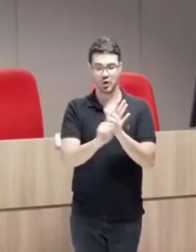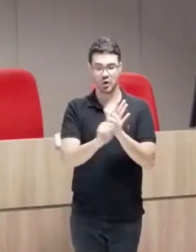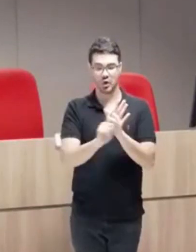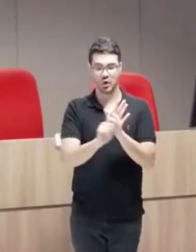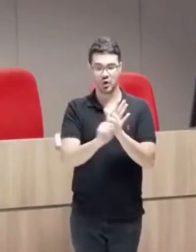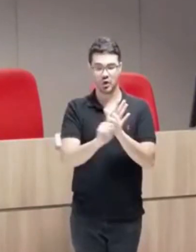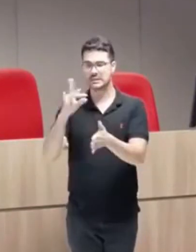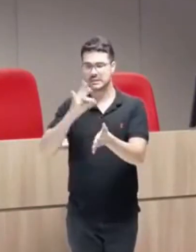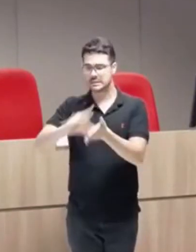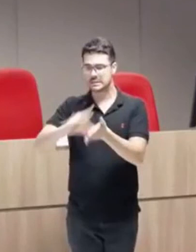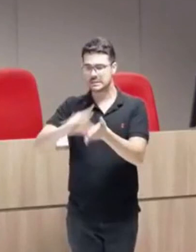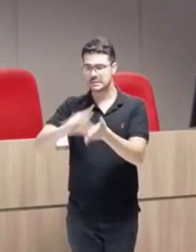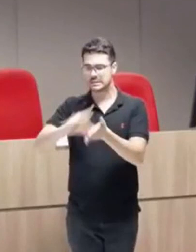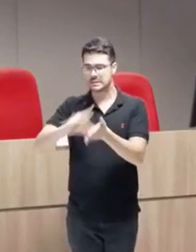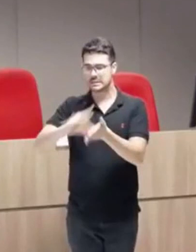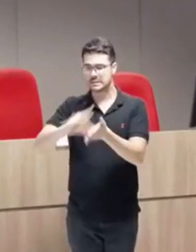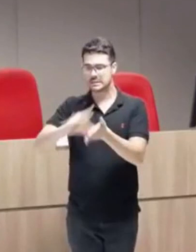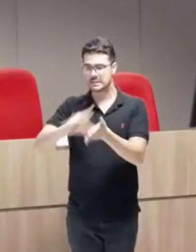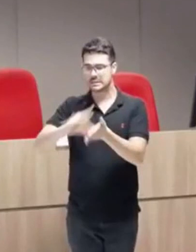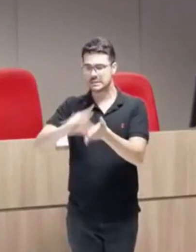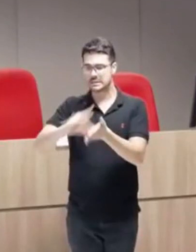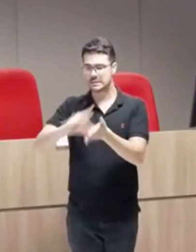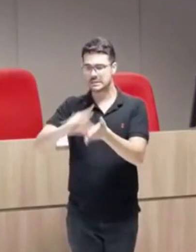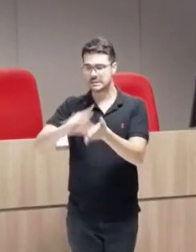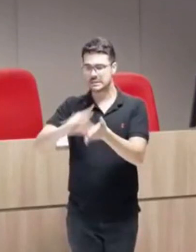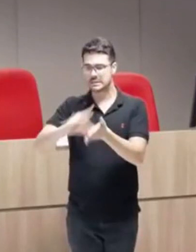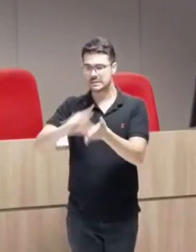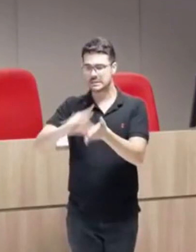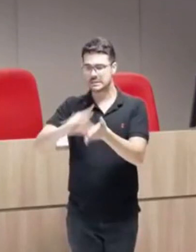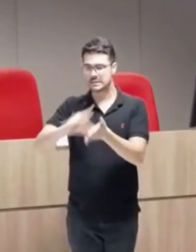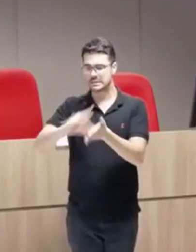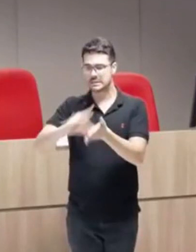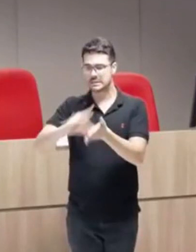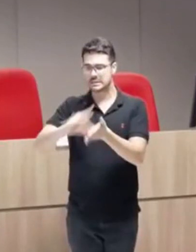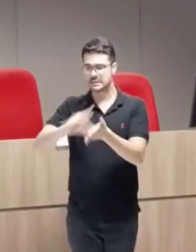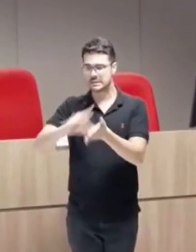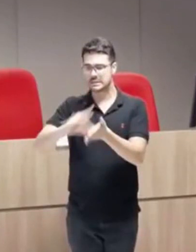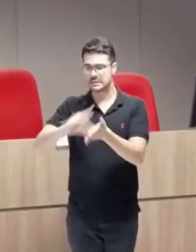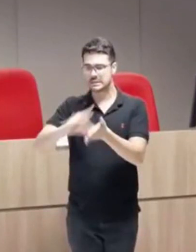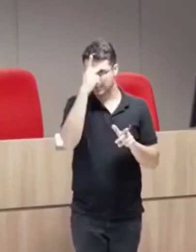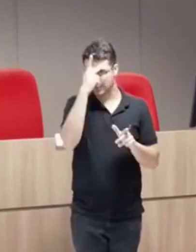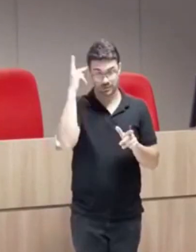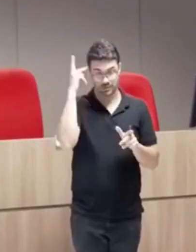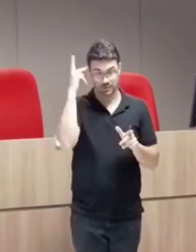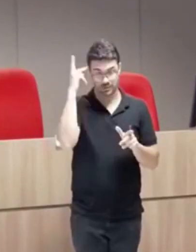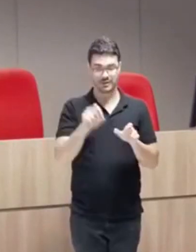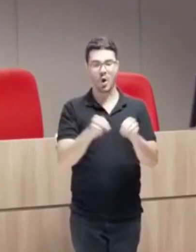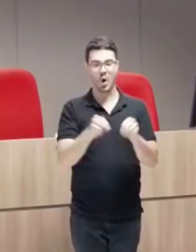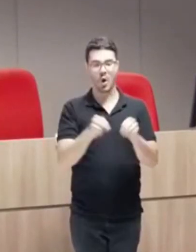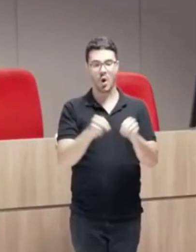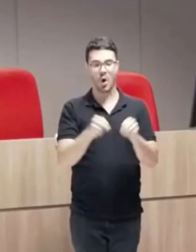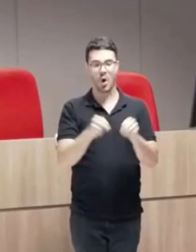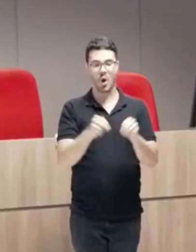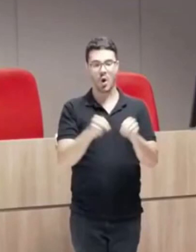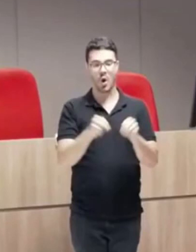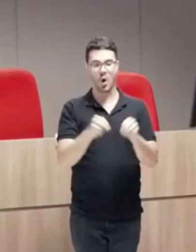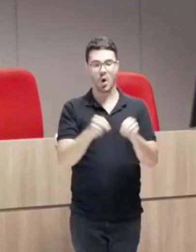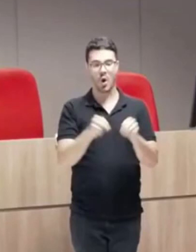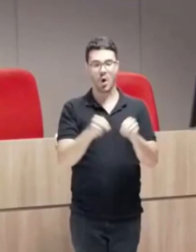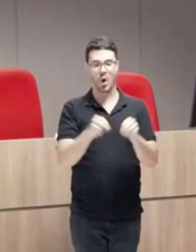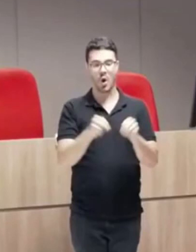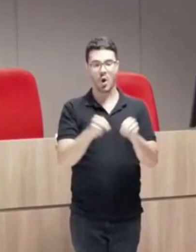inimigos, e se combate a droga, quando, na verdade, se combate as pessoas e se estabelece o rompimento da subjetividade,